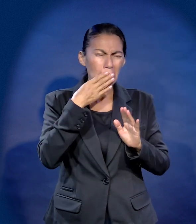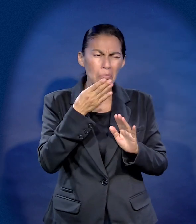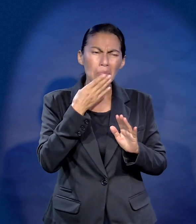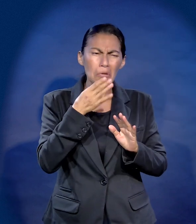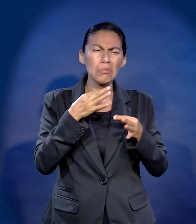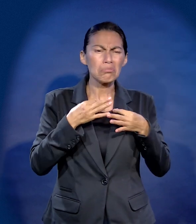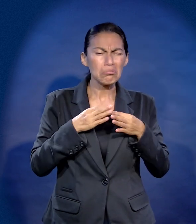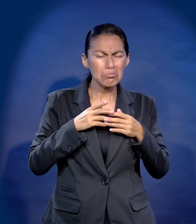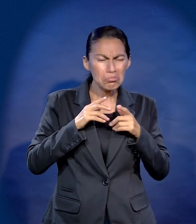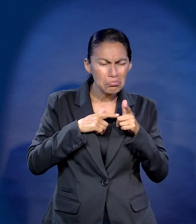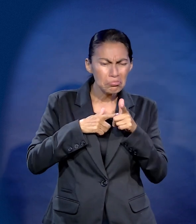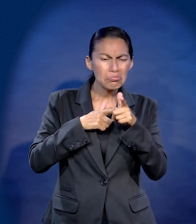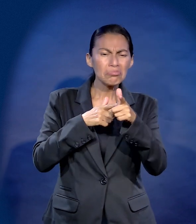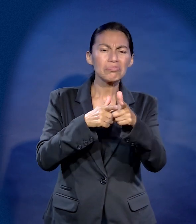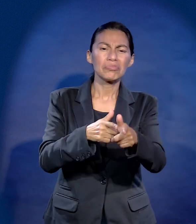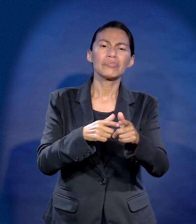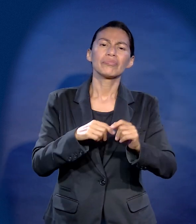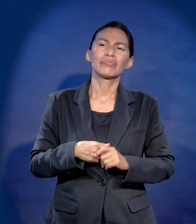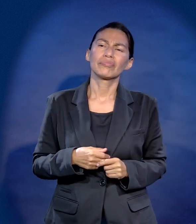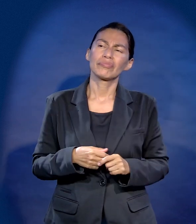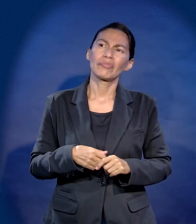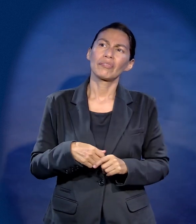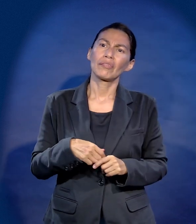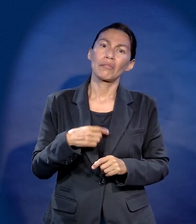bien. Todo está bien.